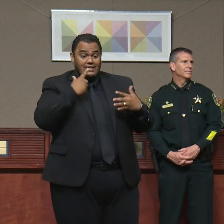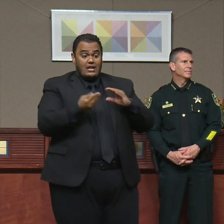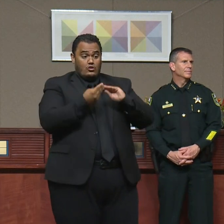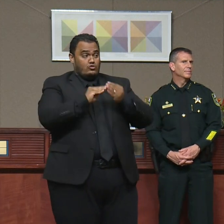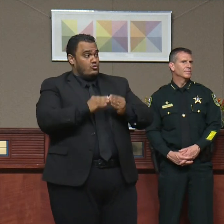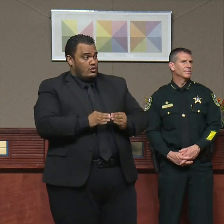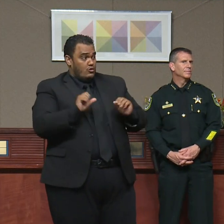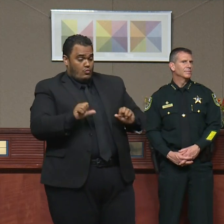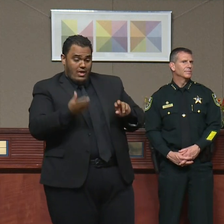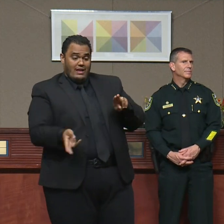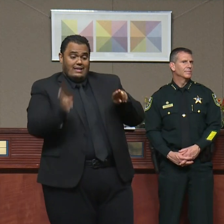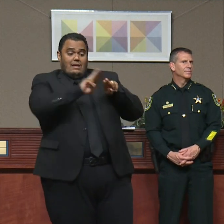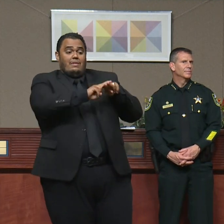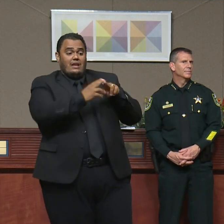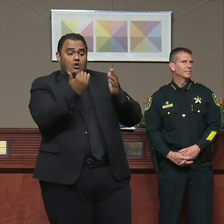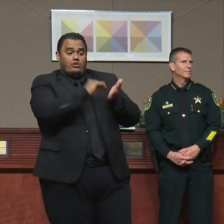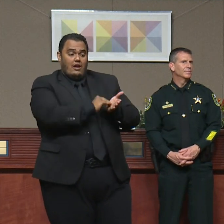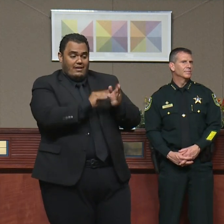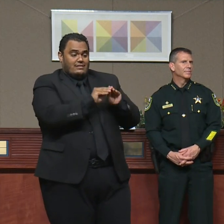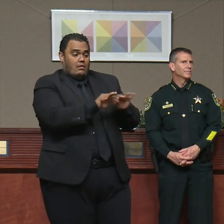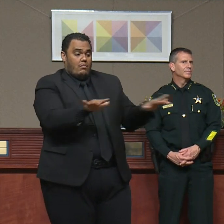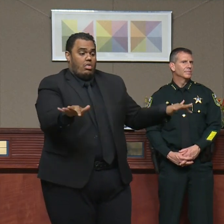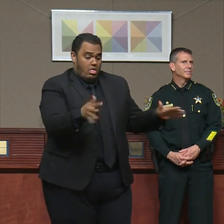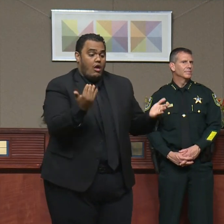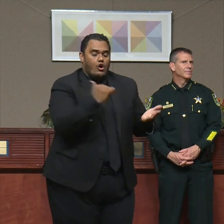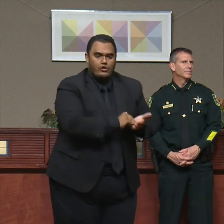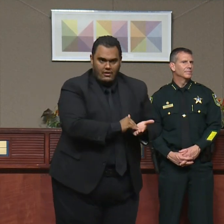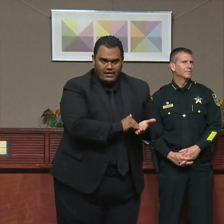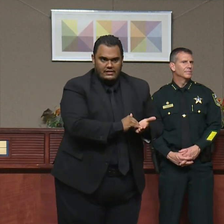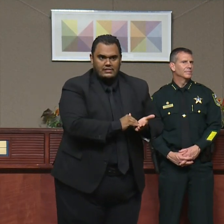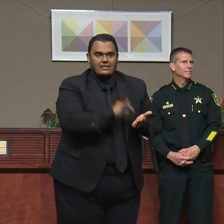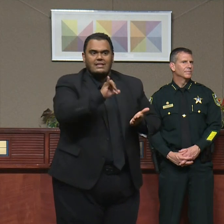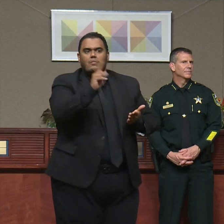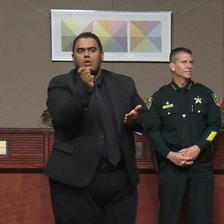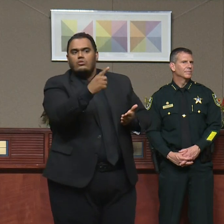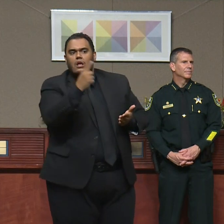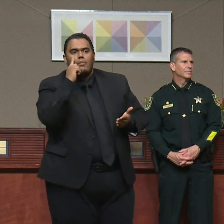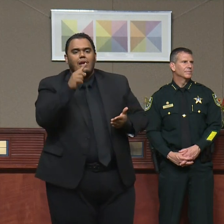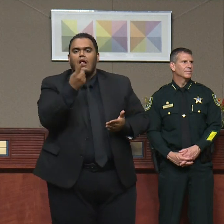y si puede haber una recaída? Esta pregunta puede ser